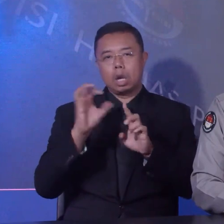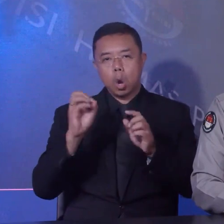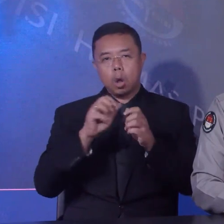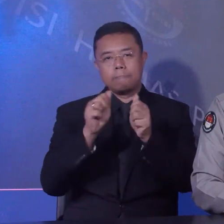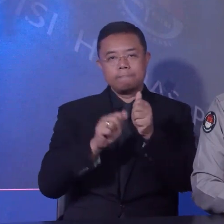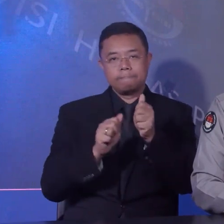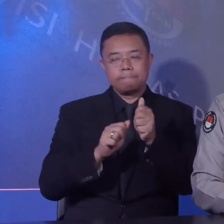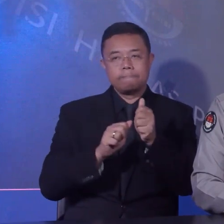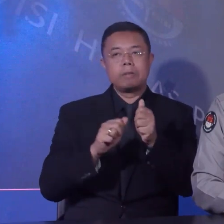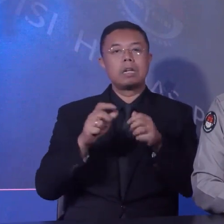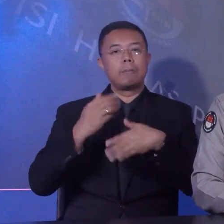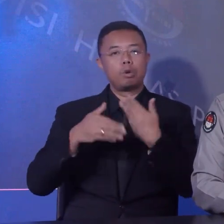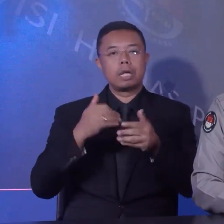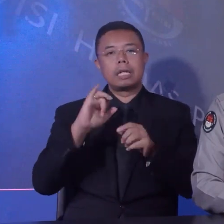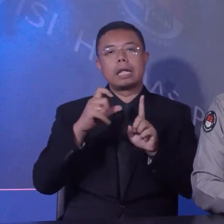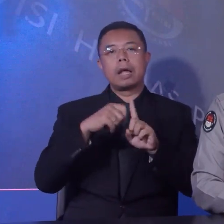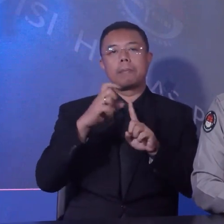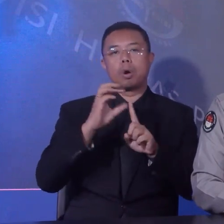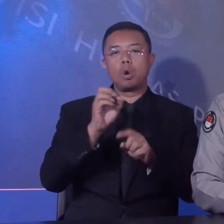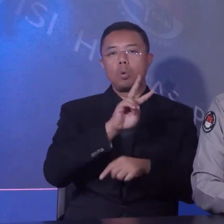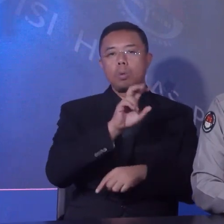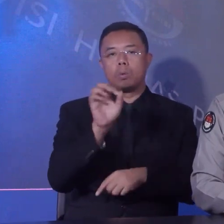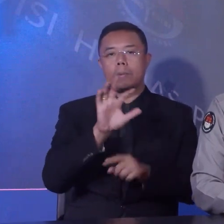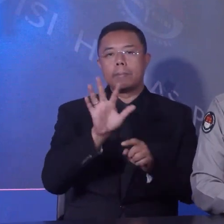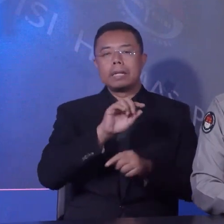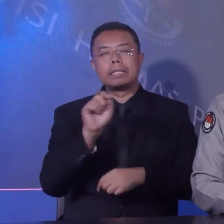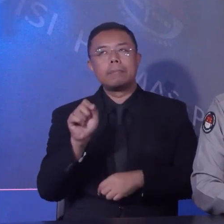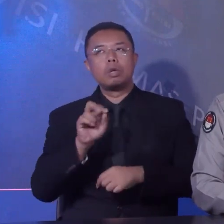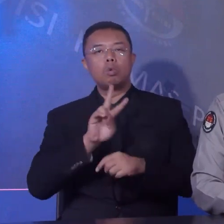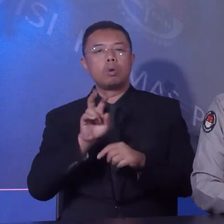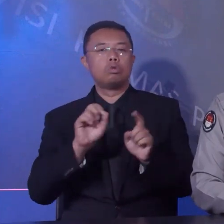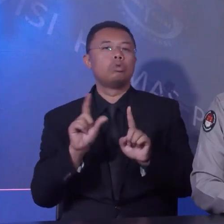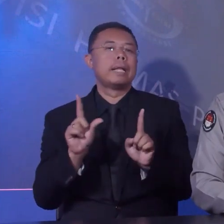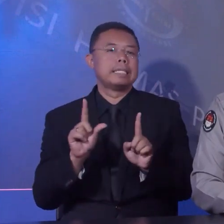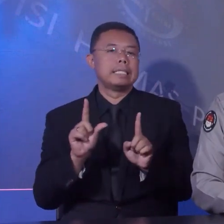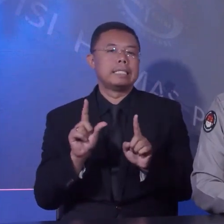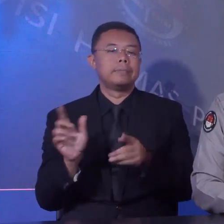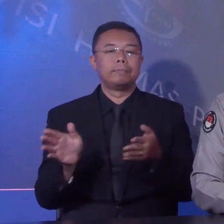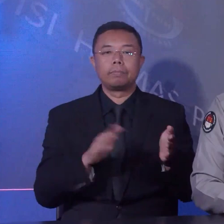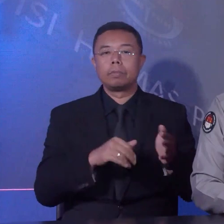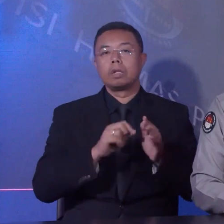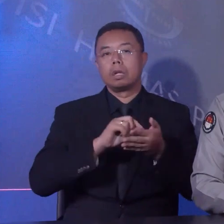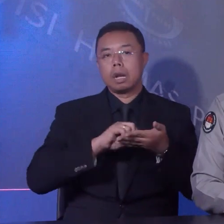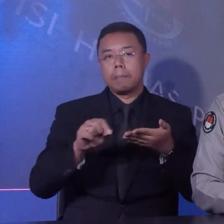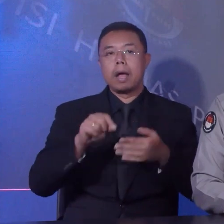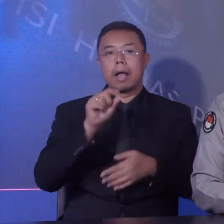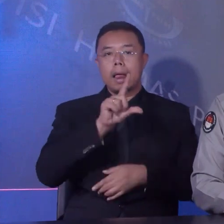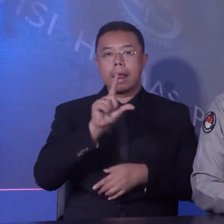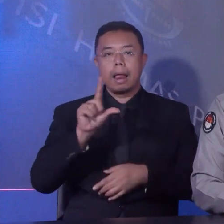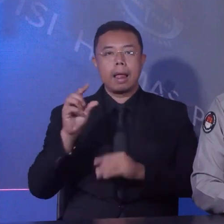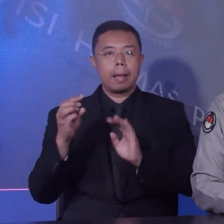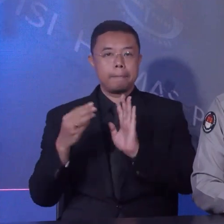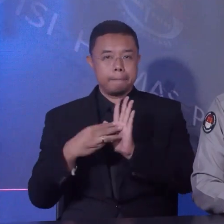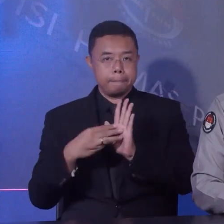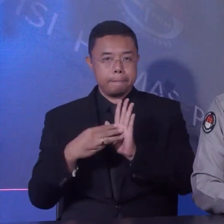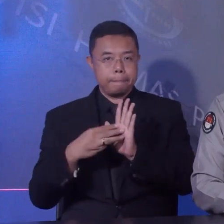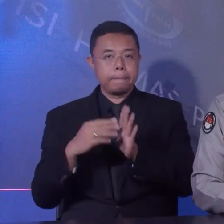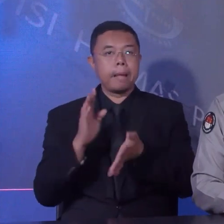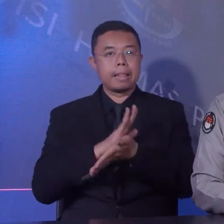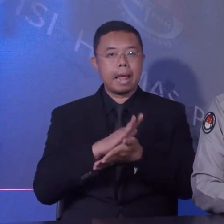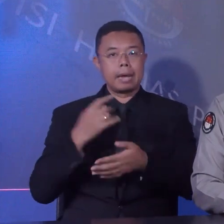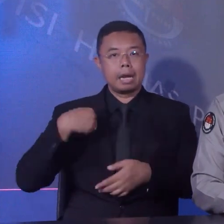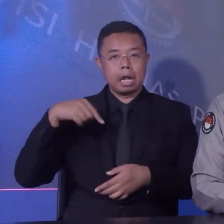jakpro periode 2015 sampai dengan 2017 Yang Kedua saudara LLM